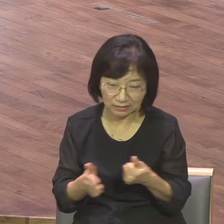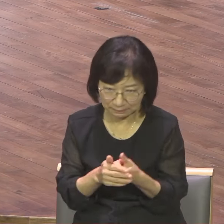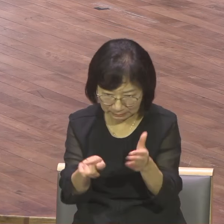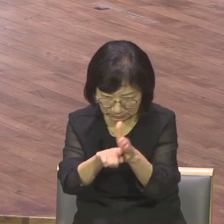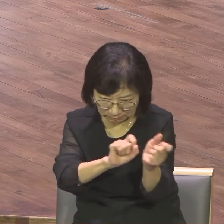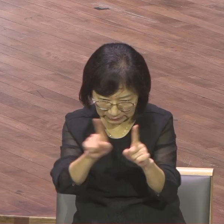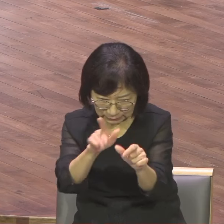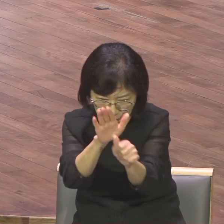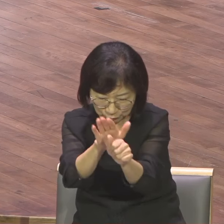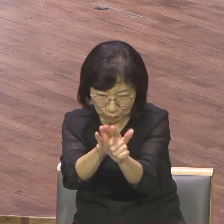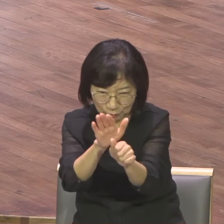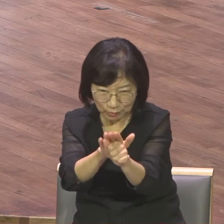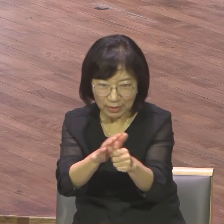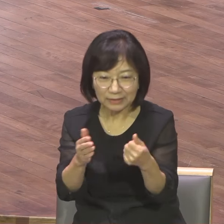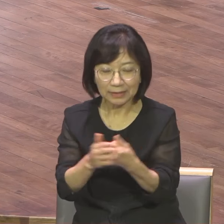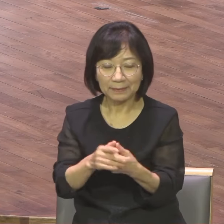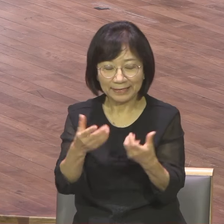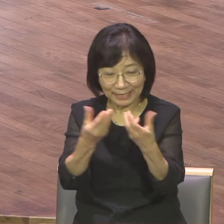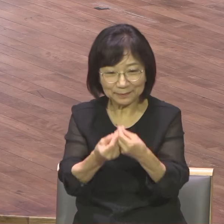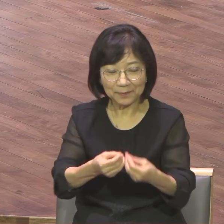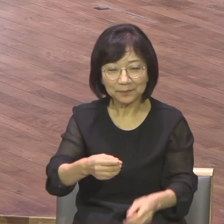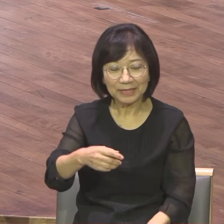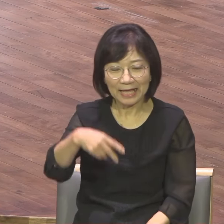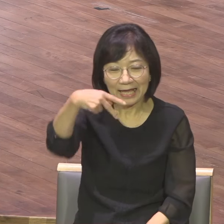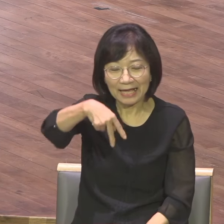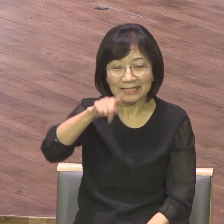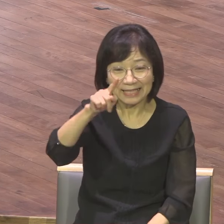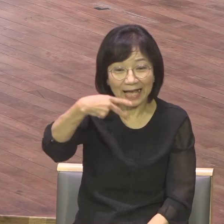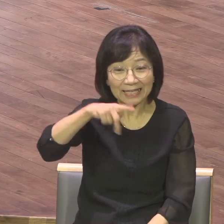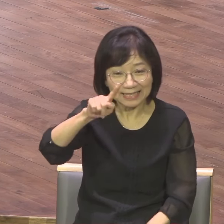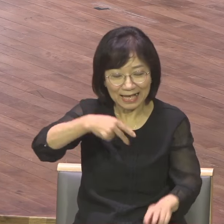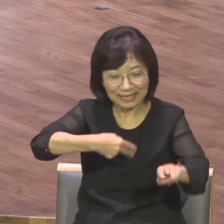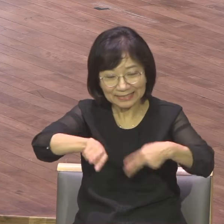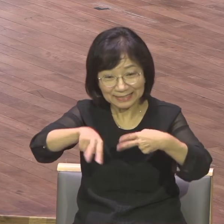예를 들면 사사 기드온. 이 기드온의 경우가 그랬죠.